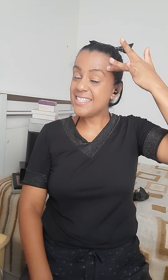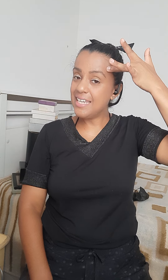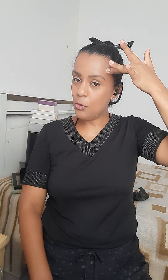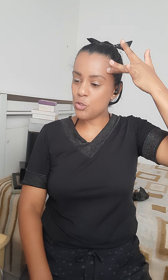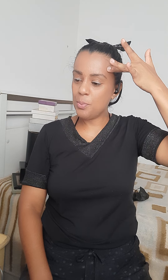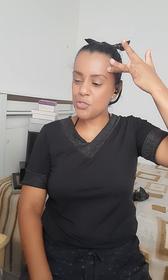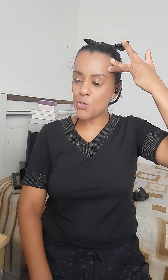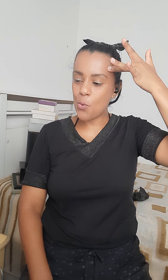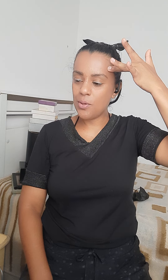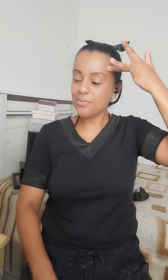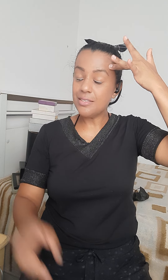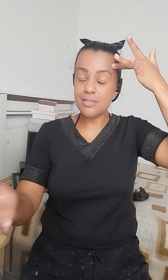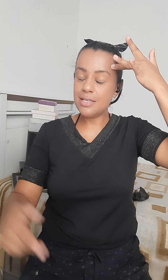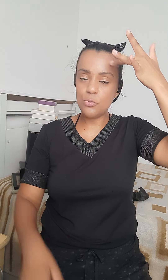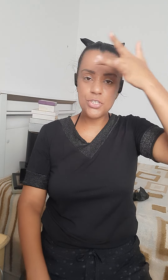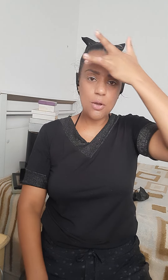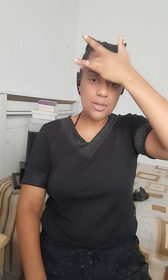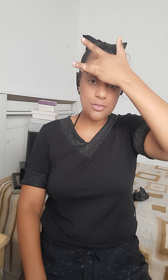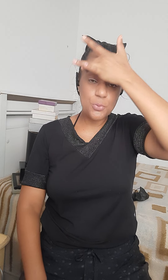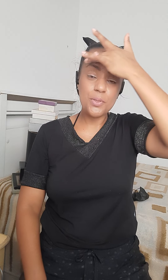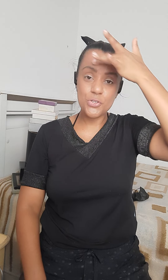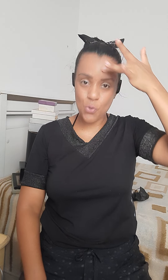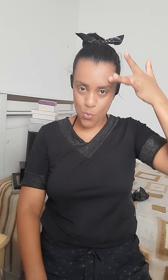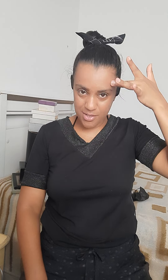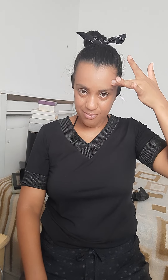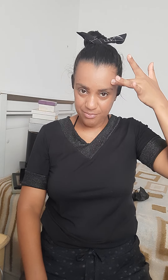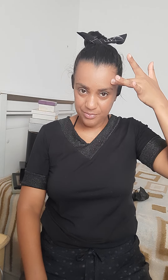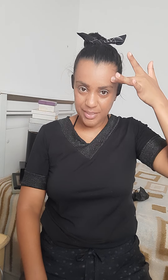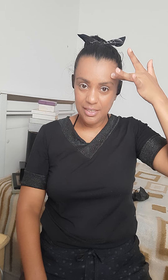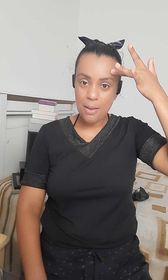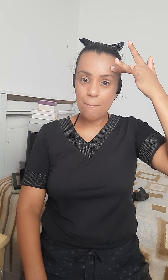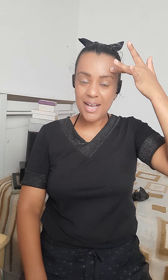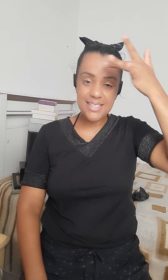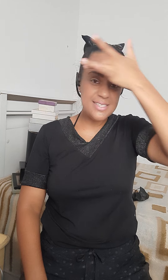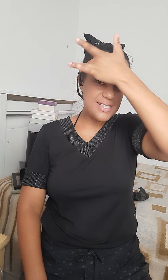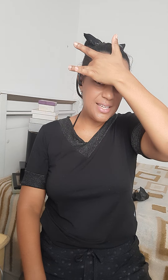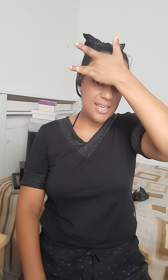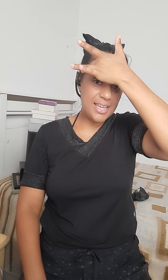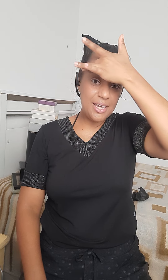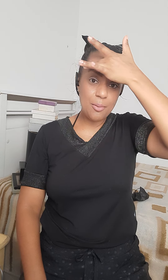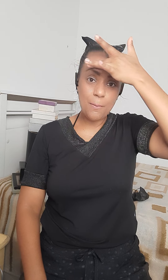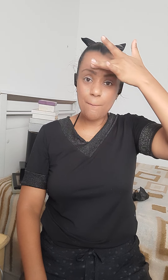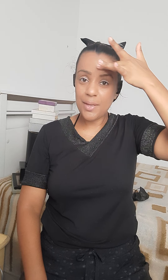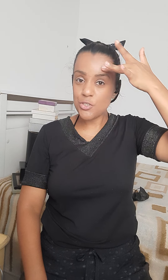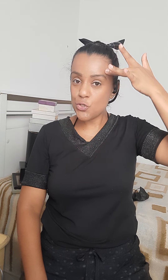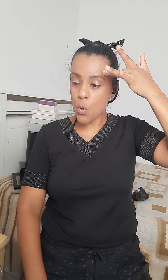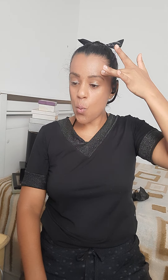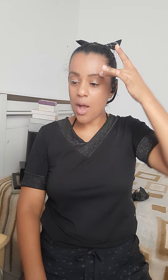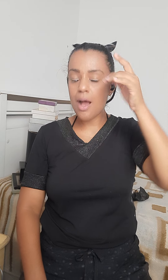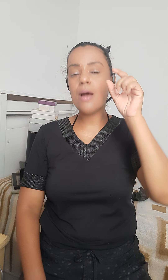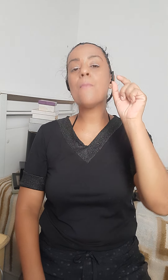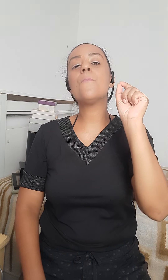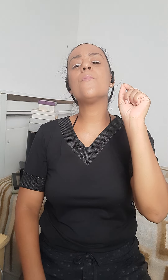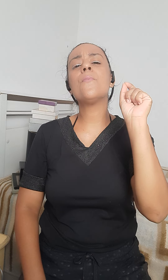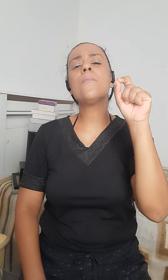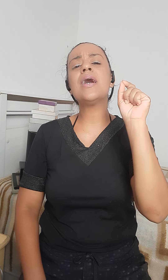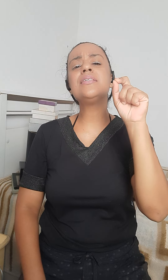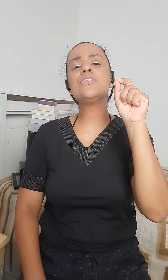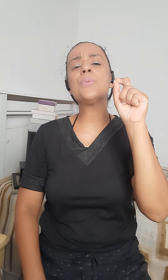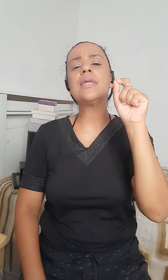Sinal de pessoa, sinal de pessoa. Mas pessoa mais isso